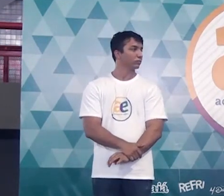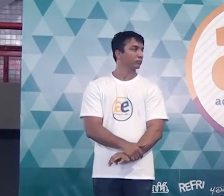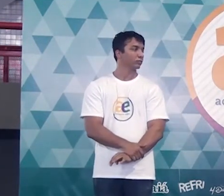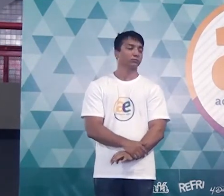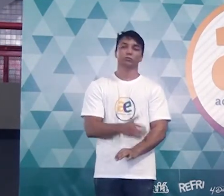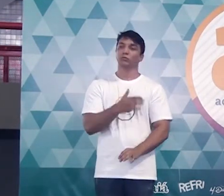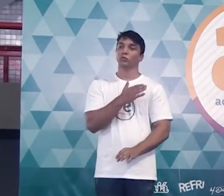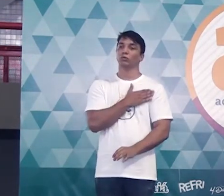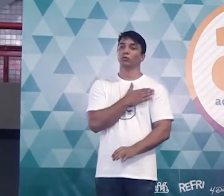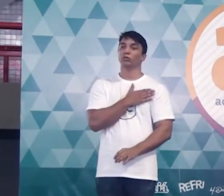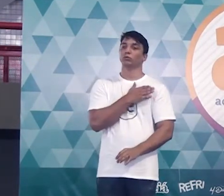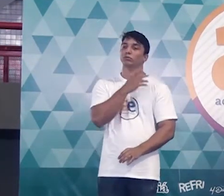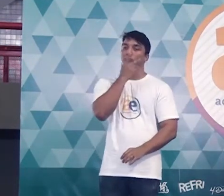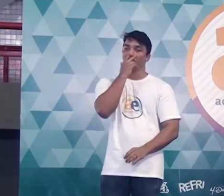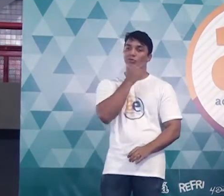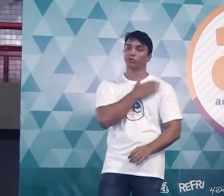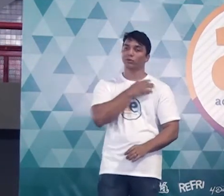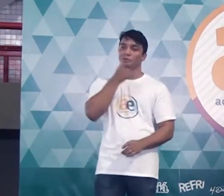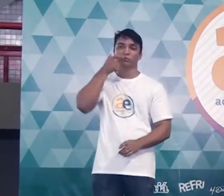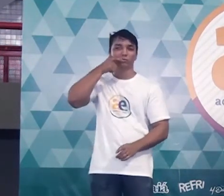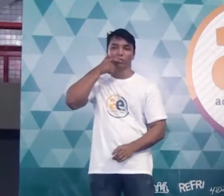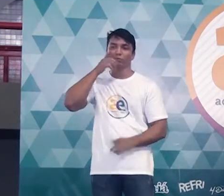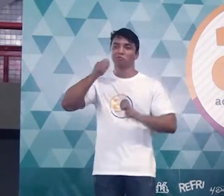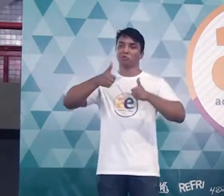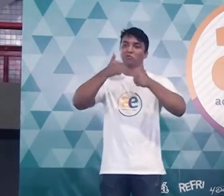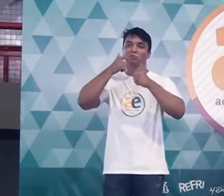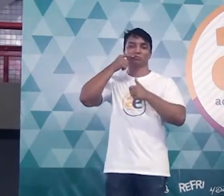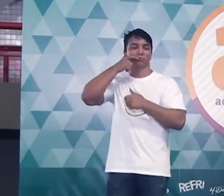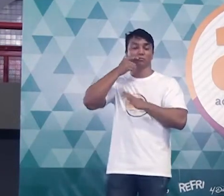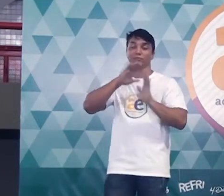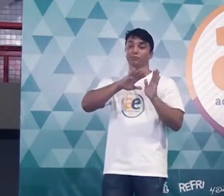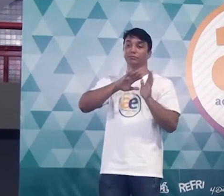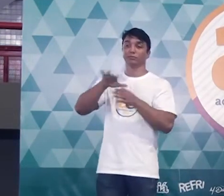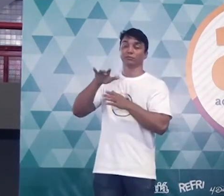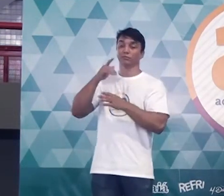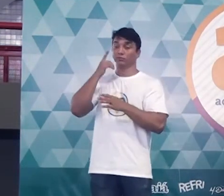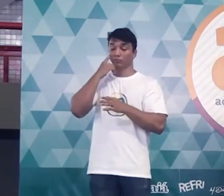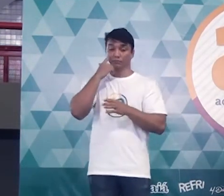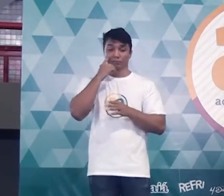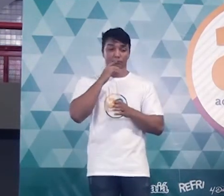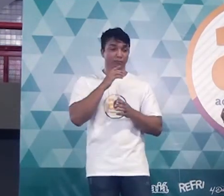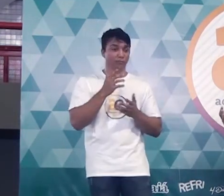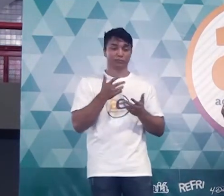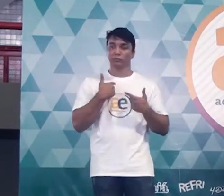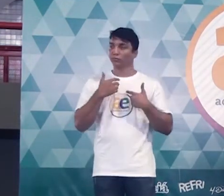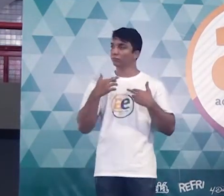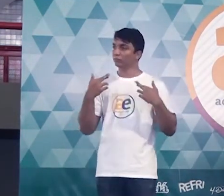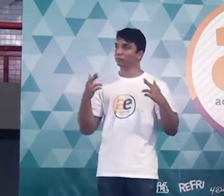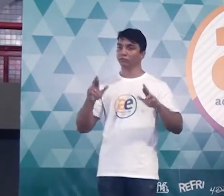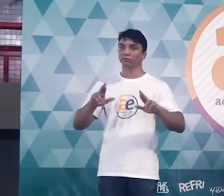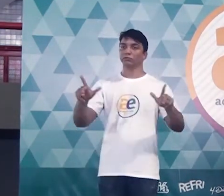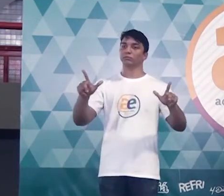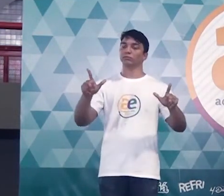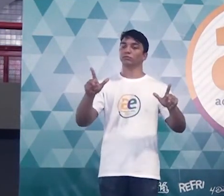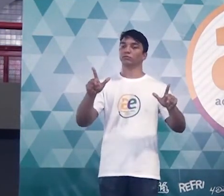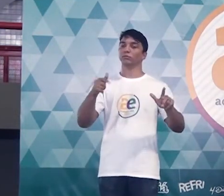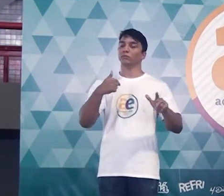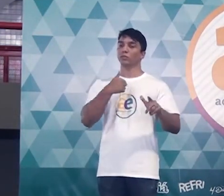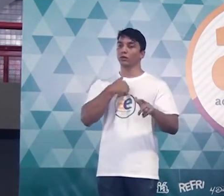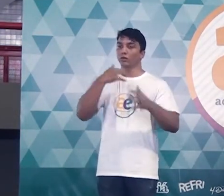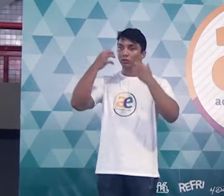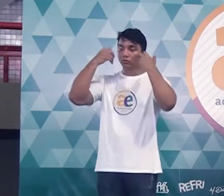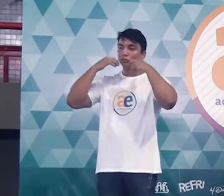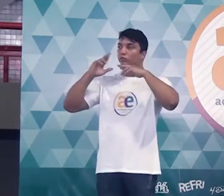Eu gosto mais da Xuxa. Mais bonitinho esse aqui, né? Ó. Sim, porque nós somos diferentes. Eu